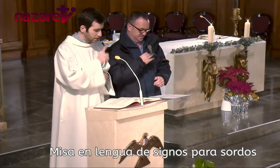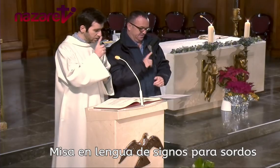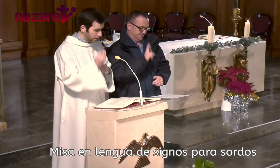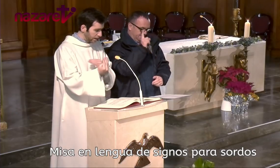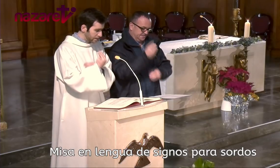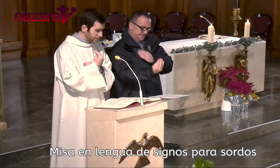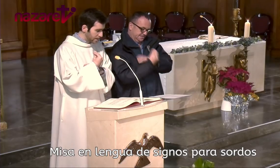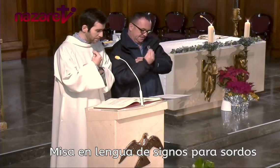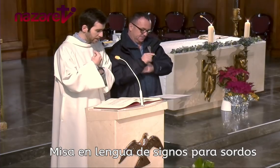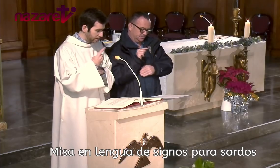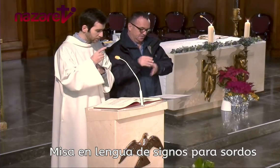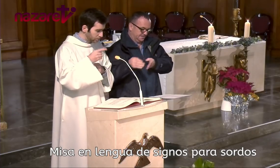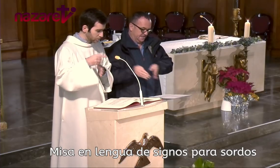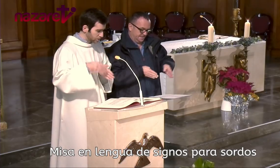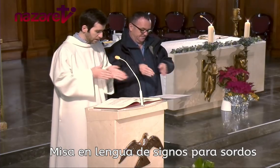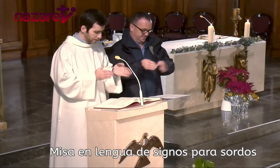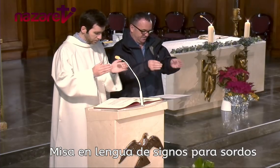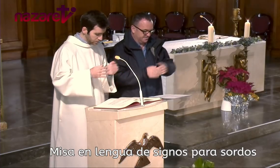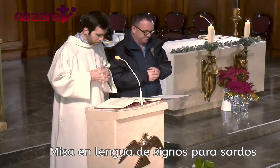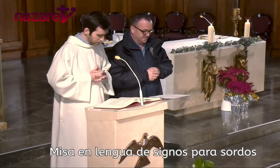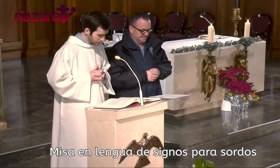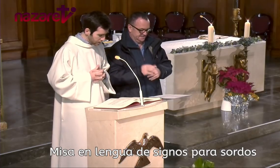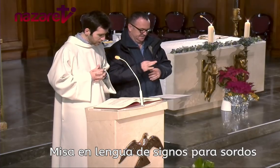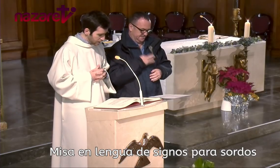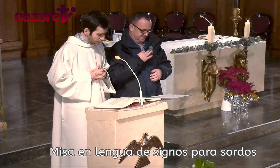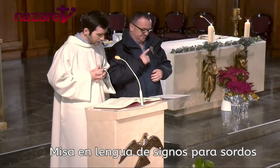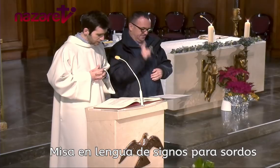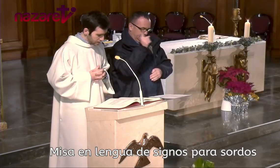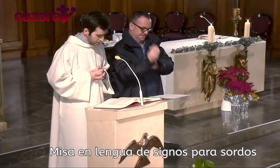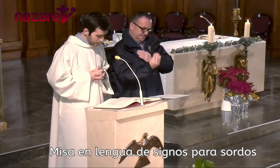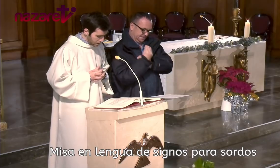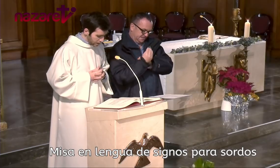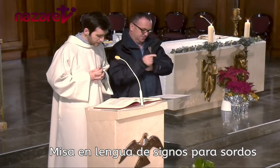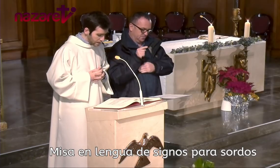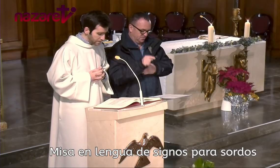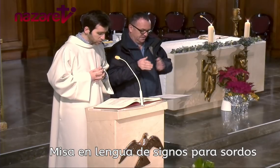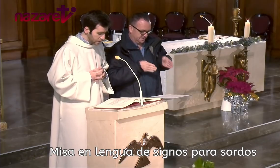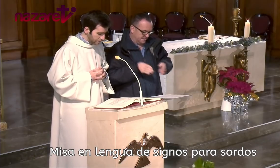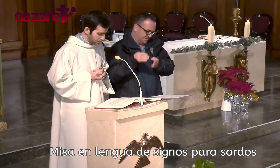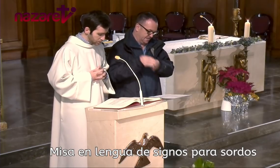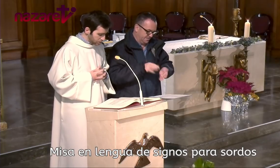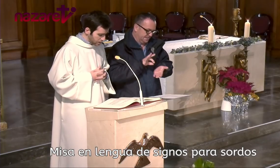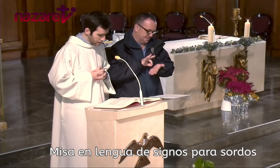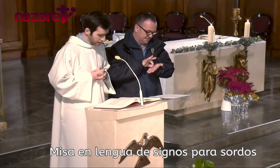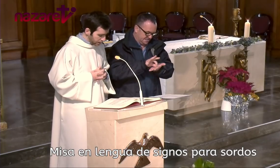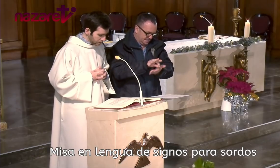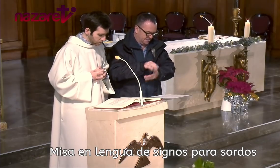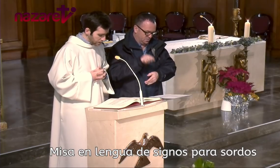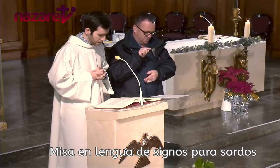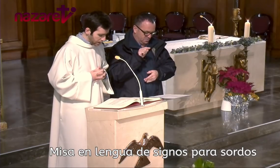Señor, enséñame tus caminos. Señor, enséñame tus caminos, instrúyeme en